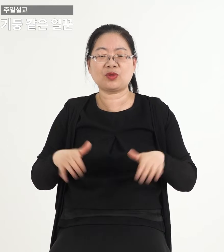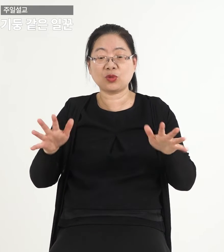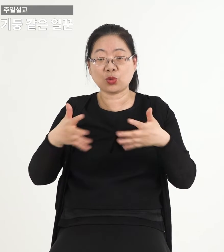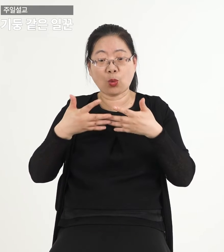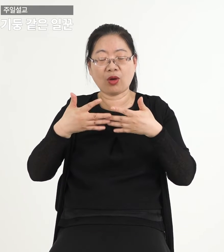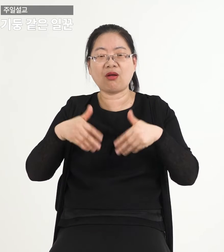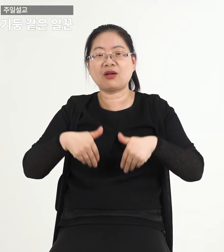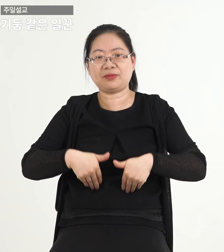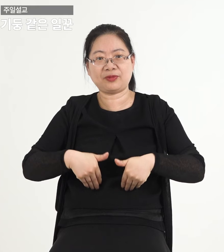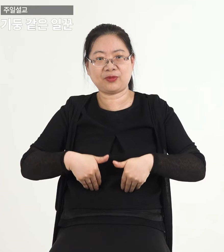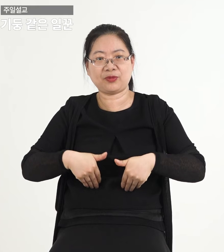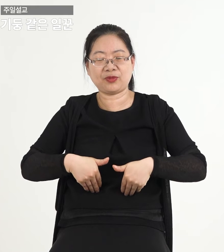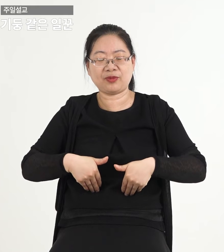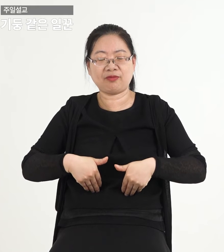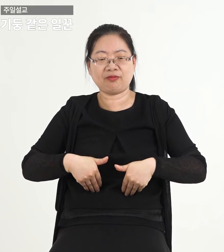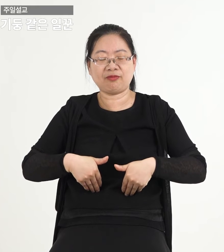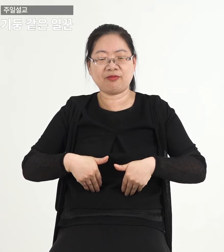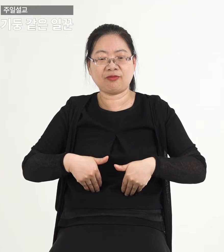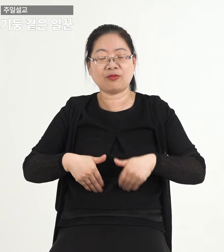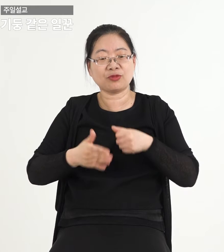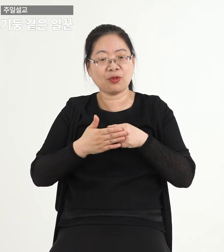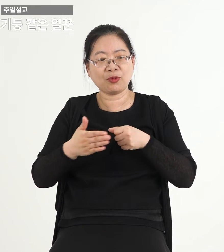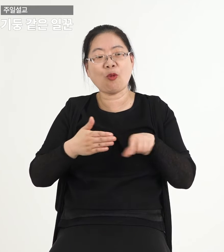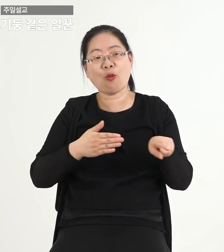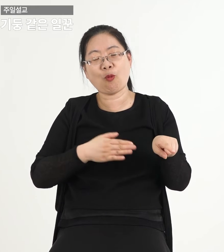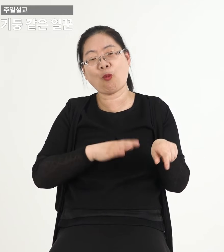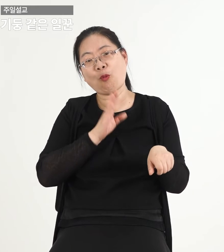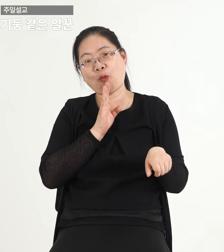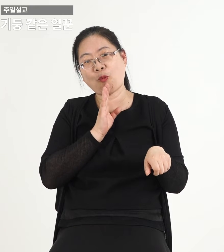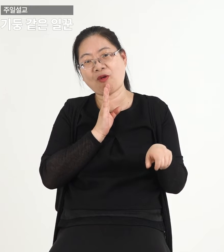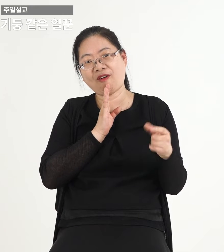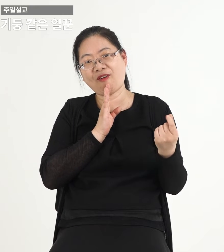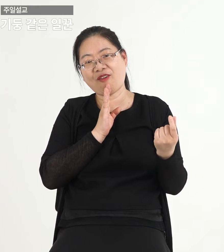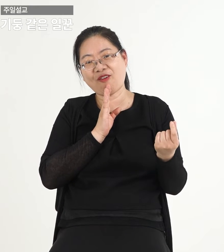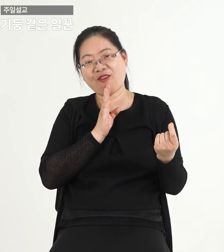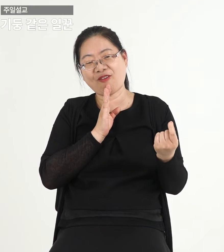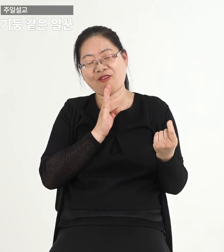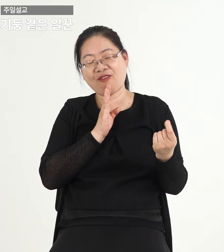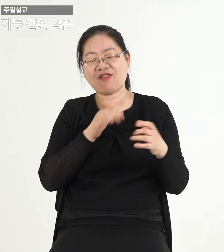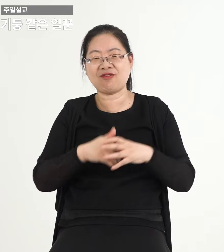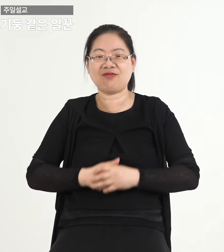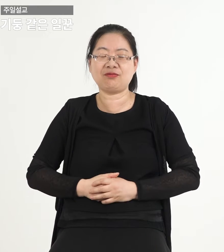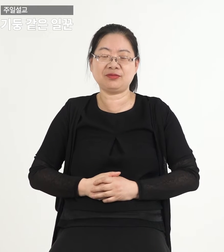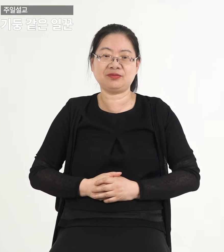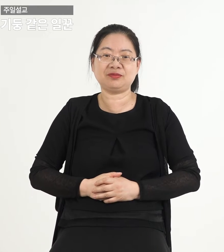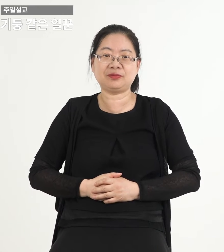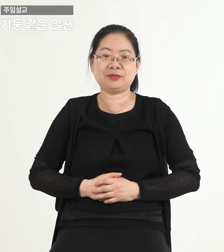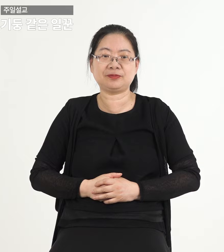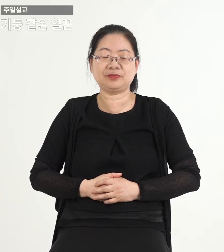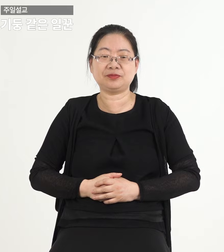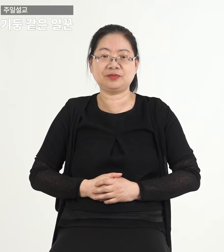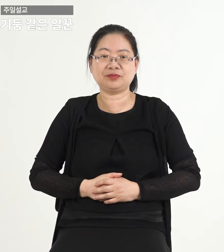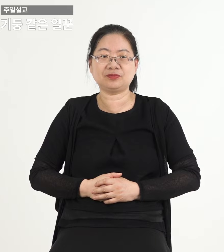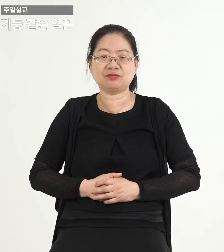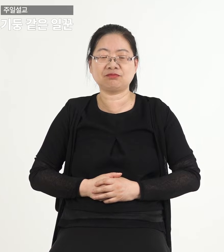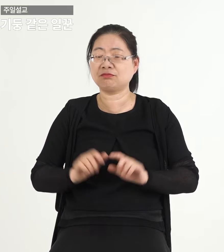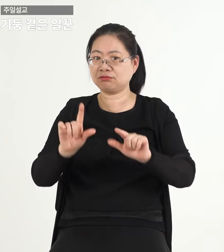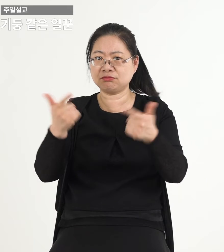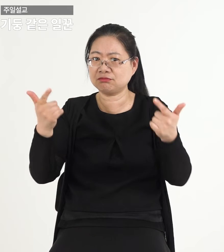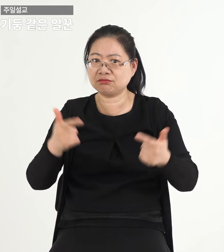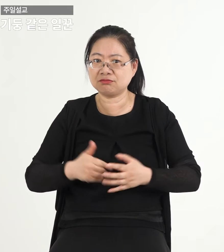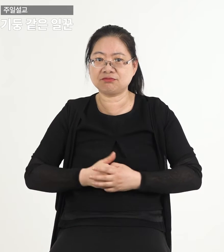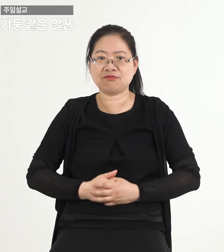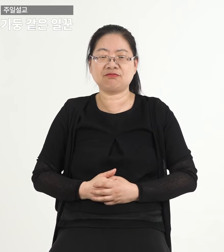중요하다. 흘낏 들으면 옳은 말 같기도 하고 맞는 말 같기도 한데 아닙니다.